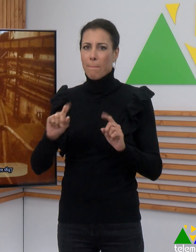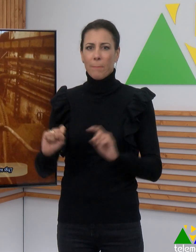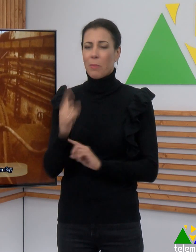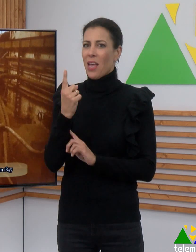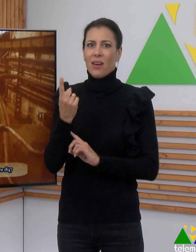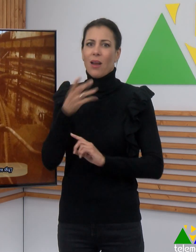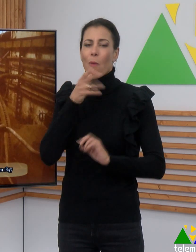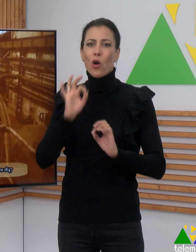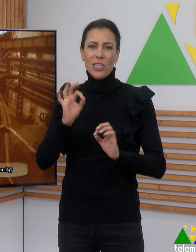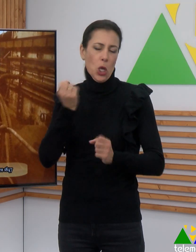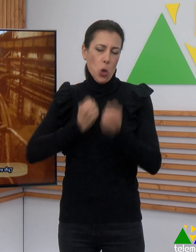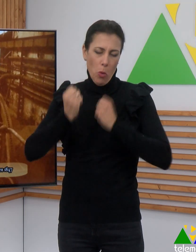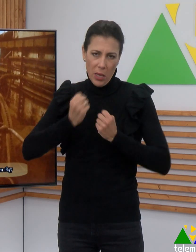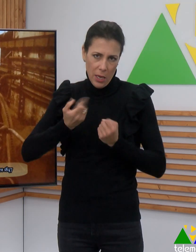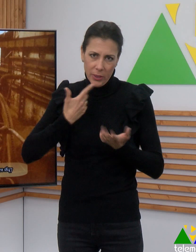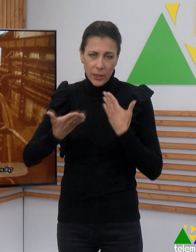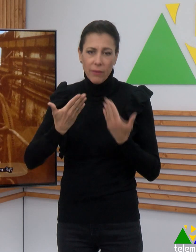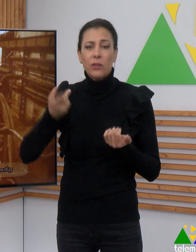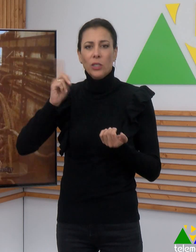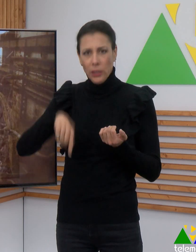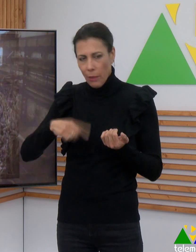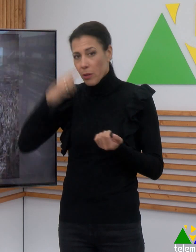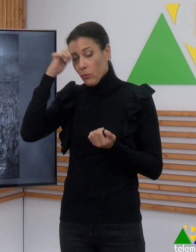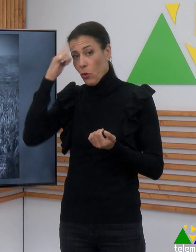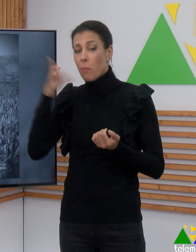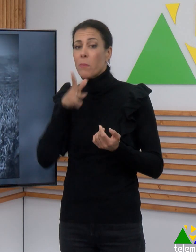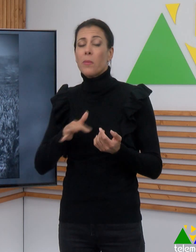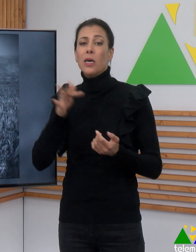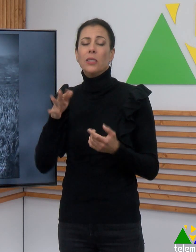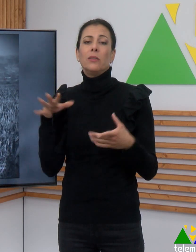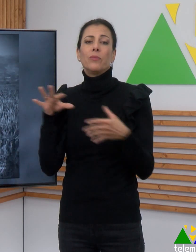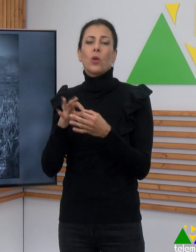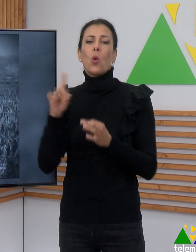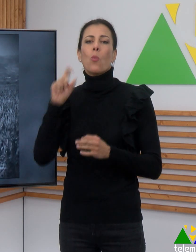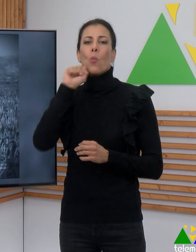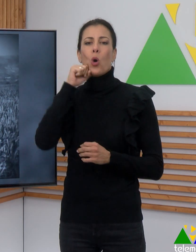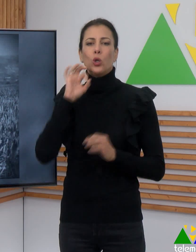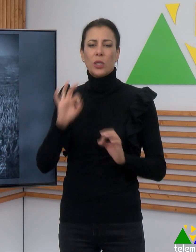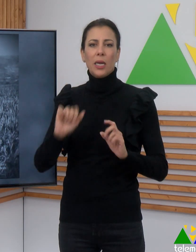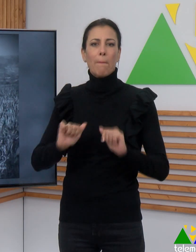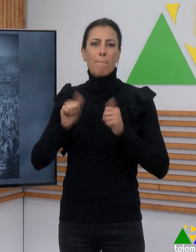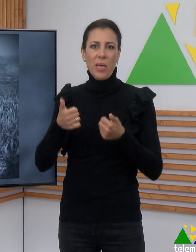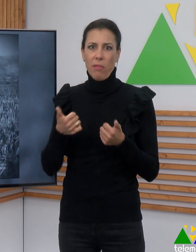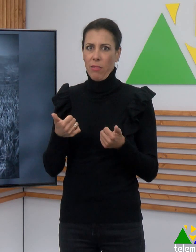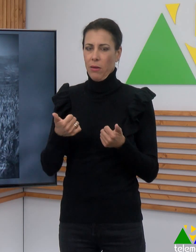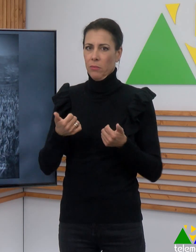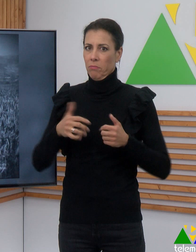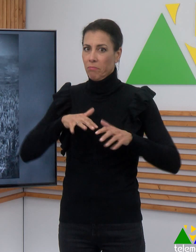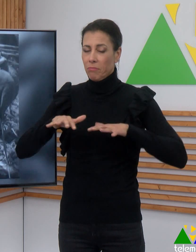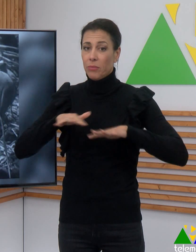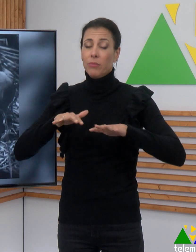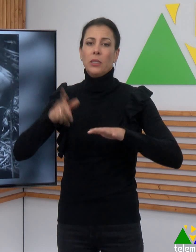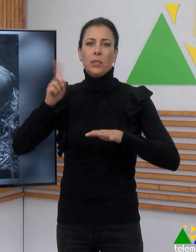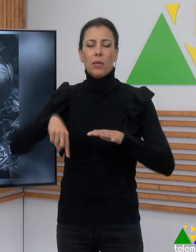de económicamente hablando, agrícolamente también, de un motril que empezaba a ser pujante y sobre